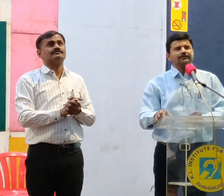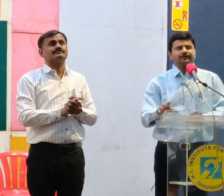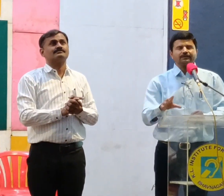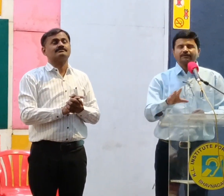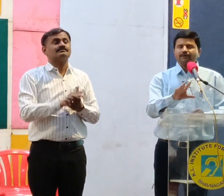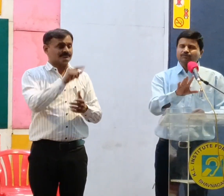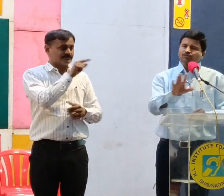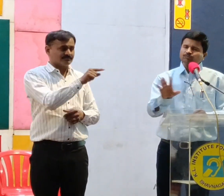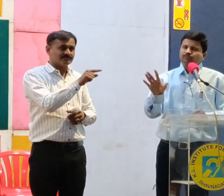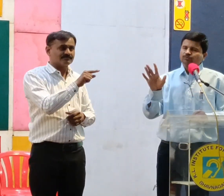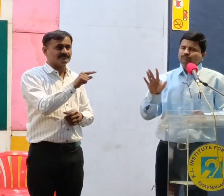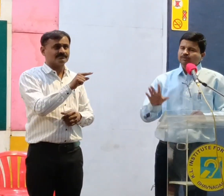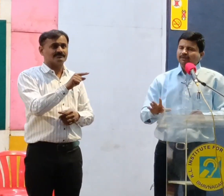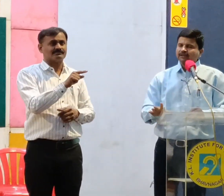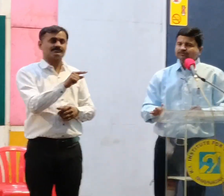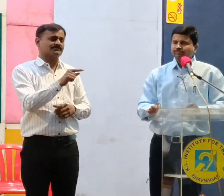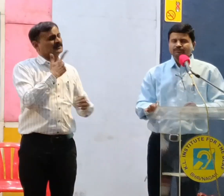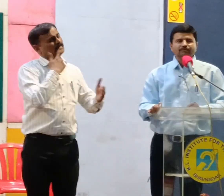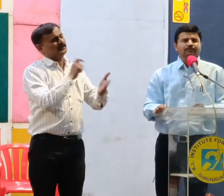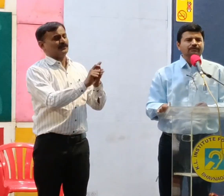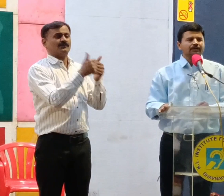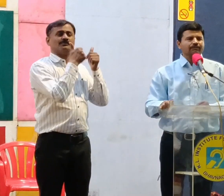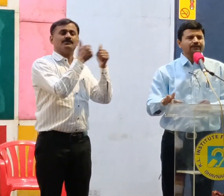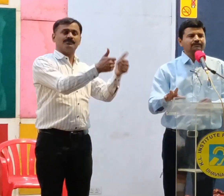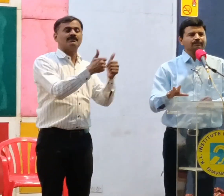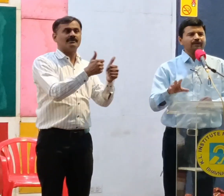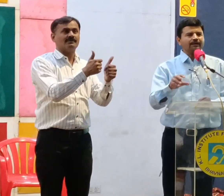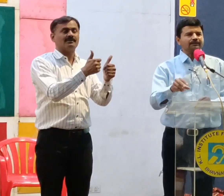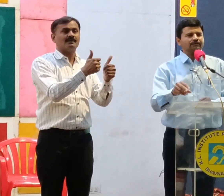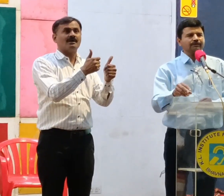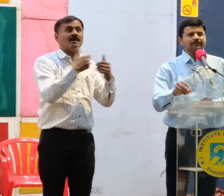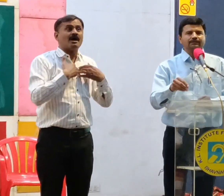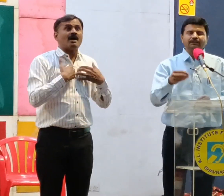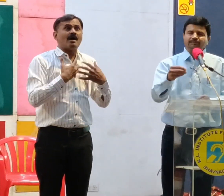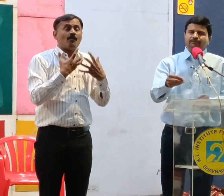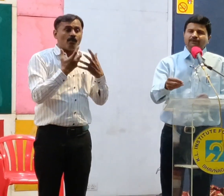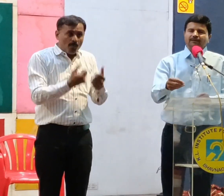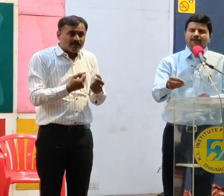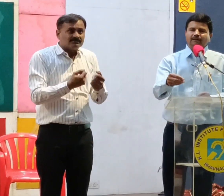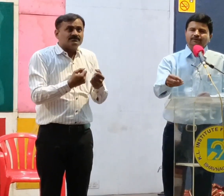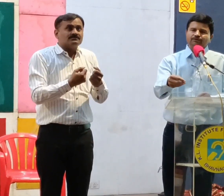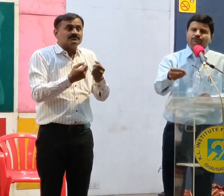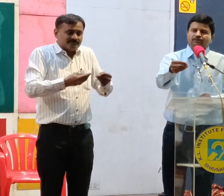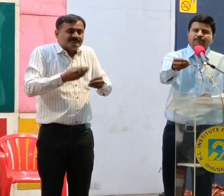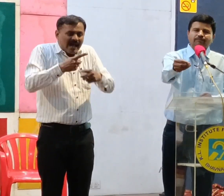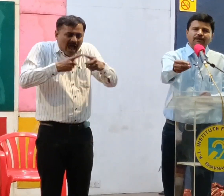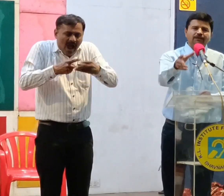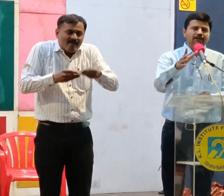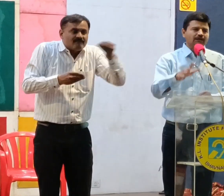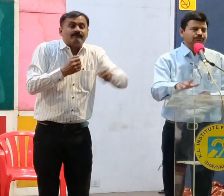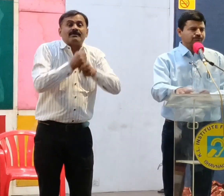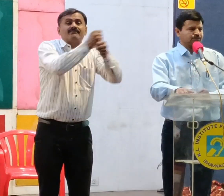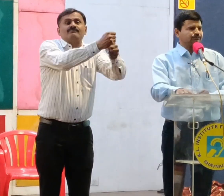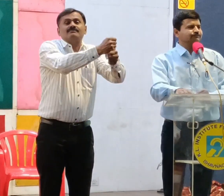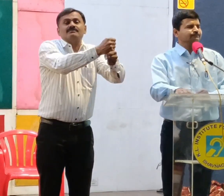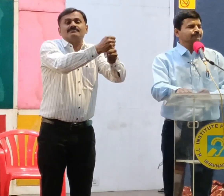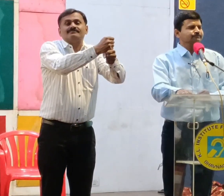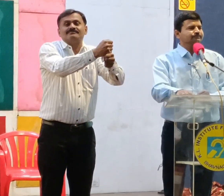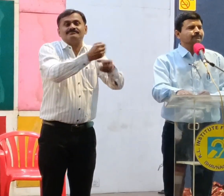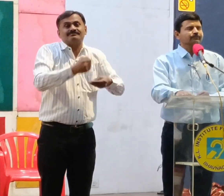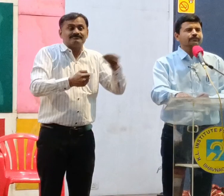એમ કહે છે કે તમે ખૂબ ખૂબ પ્રમાણિક છો, હવે મારે તમને ગિફ્ટમાં આમાંથી હું તમને 2 હીરા આપું,